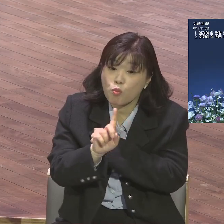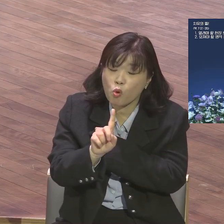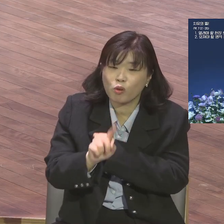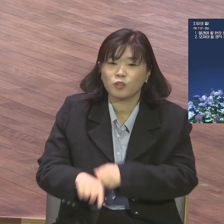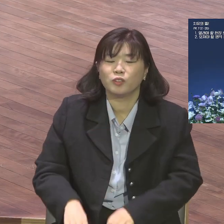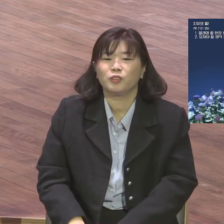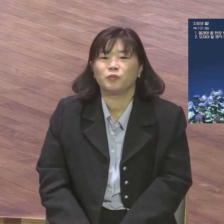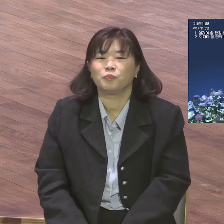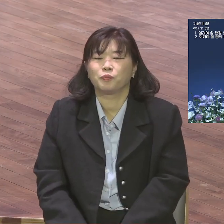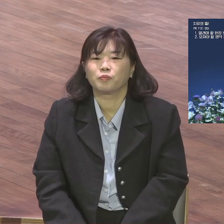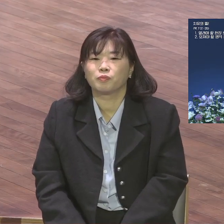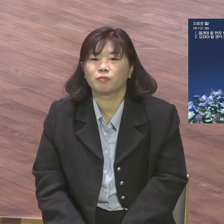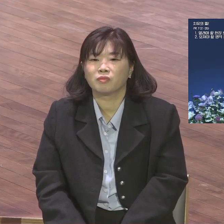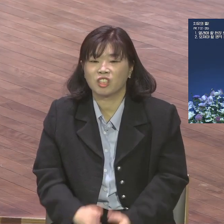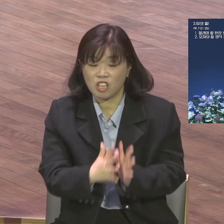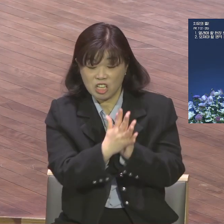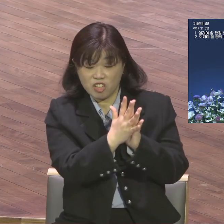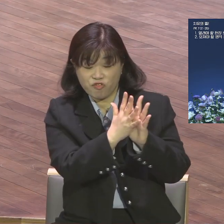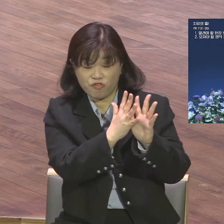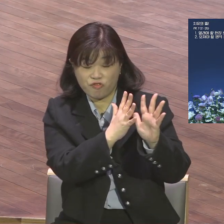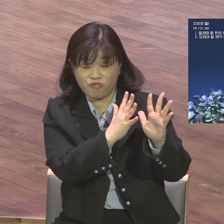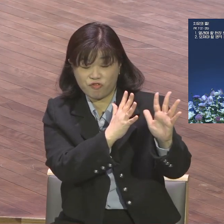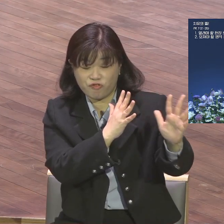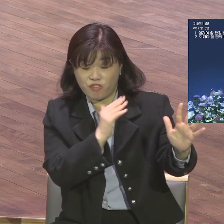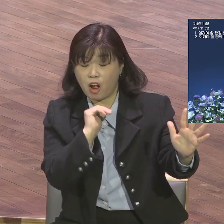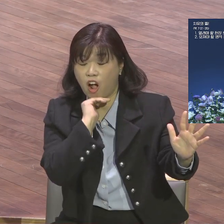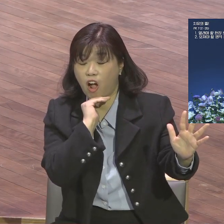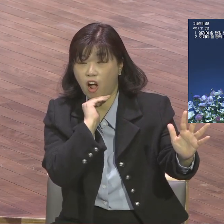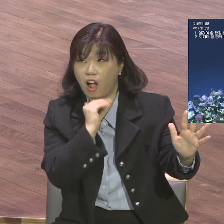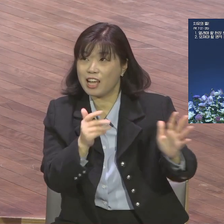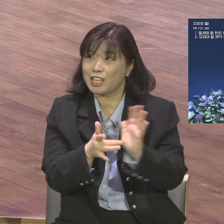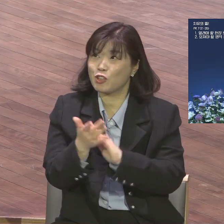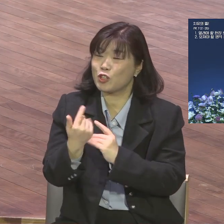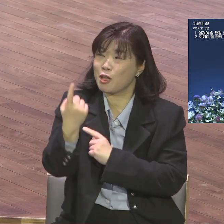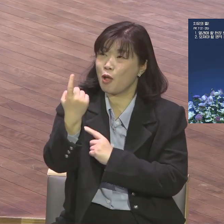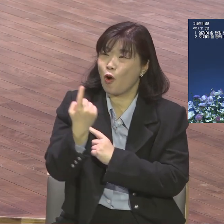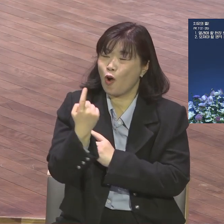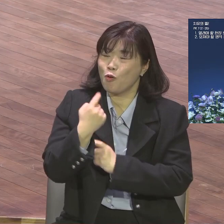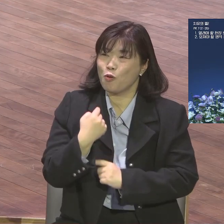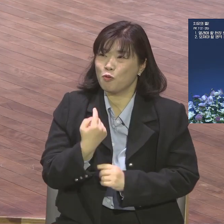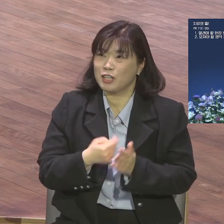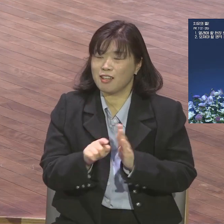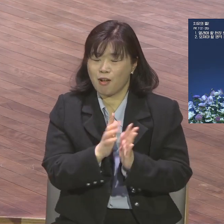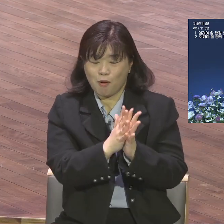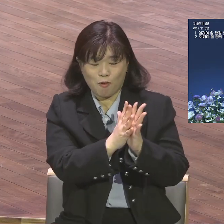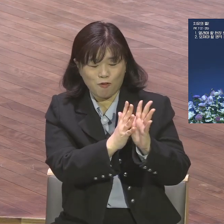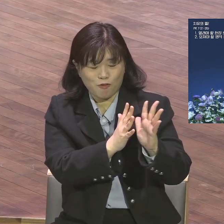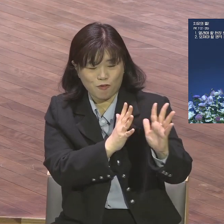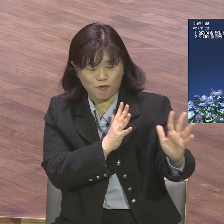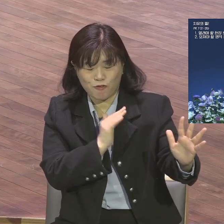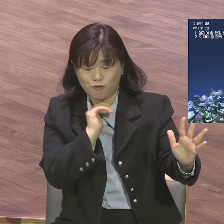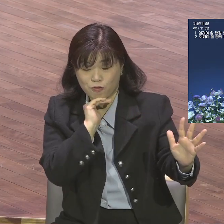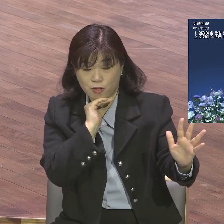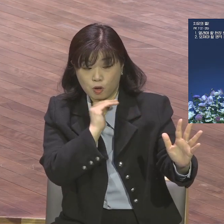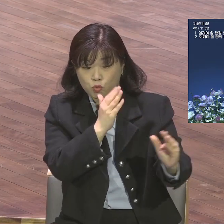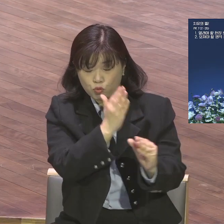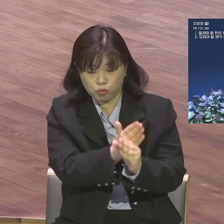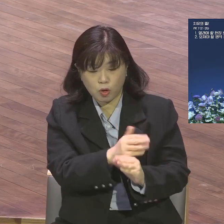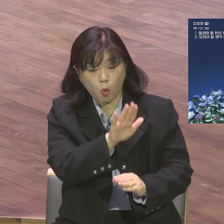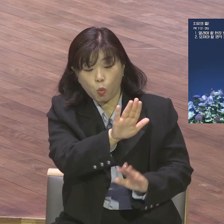수 없는 사람이 밀려와 있는데 예수님은 이 한 사람, 이 한 사람이